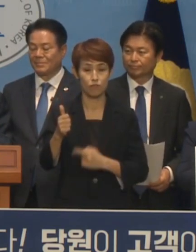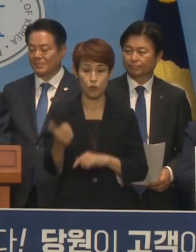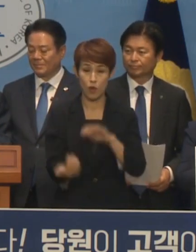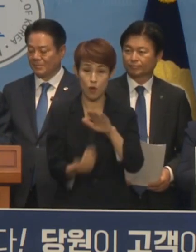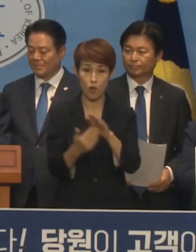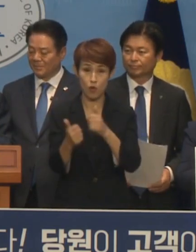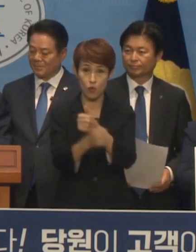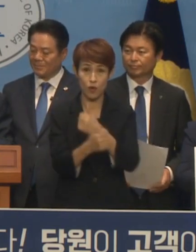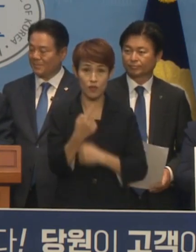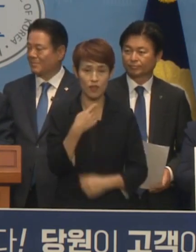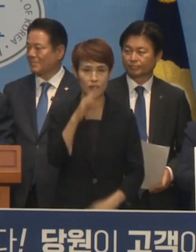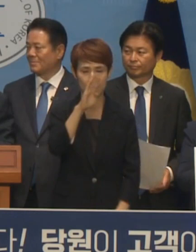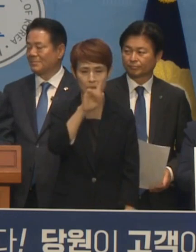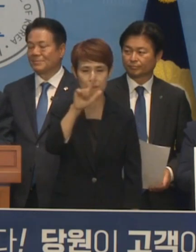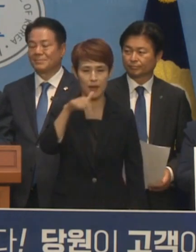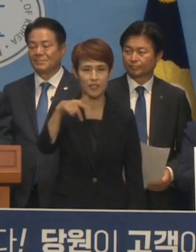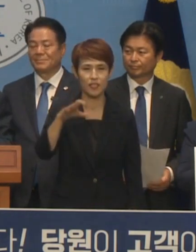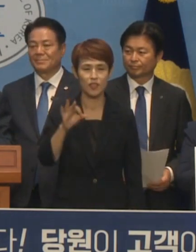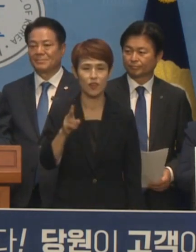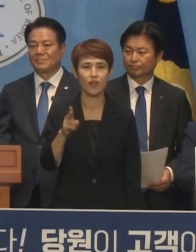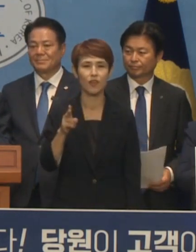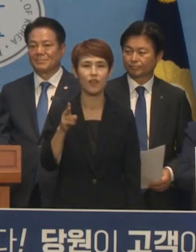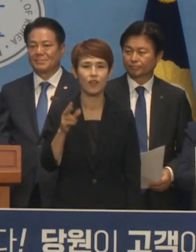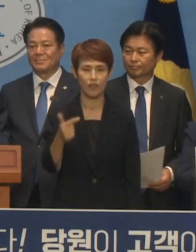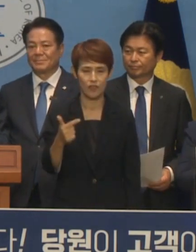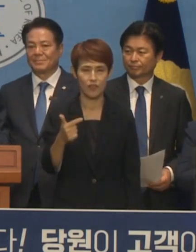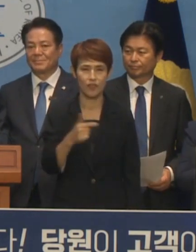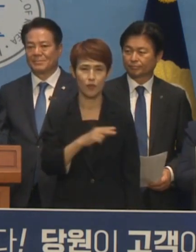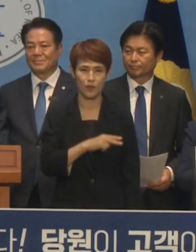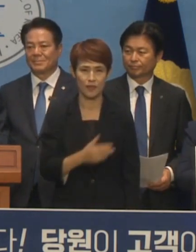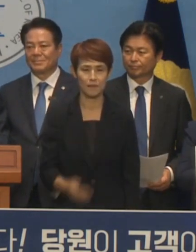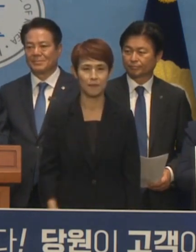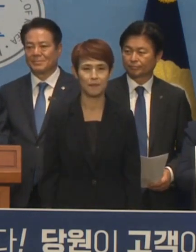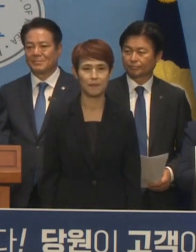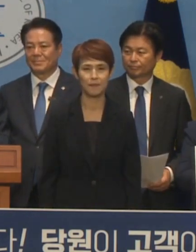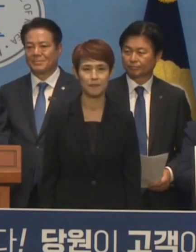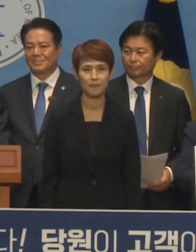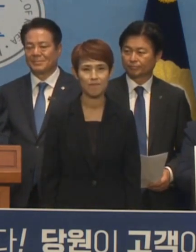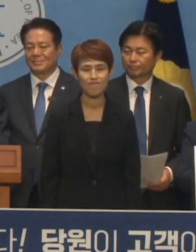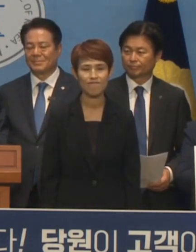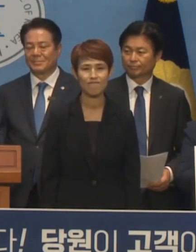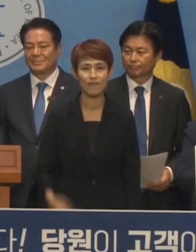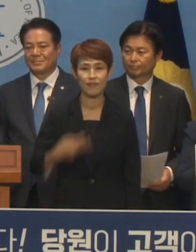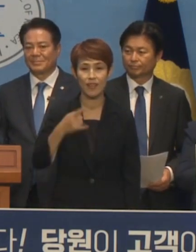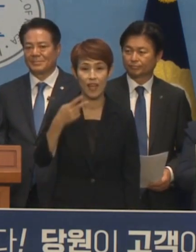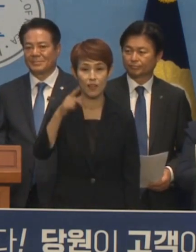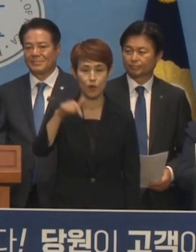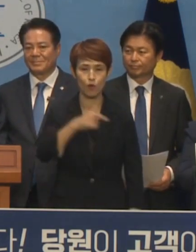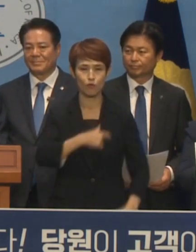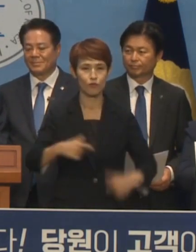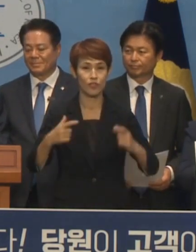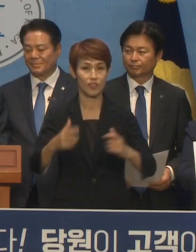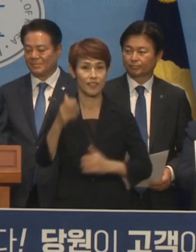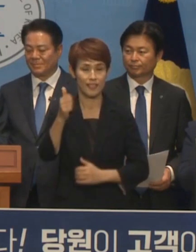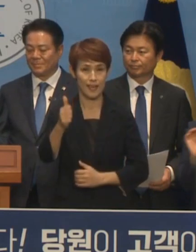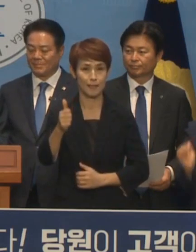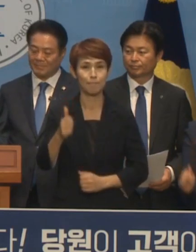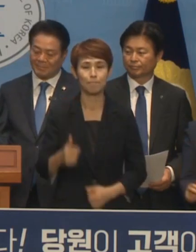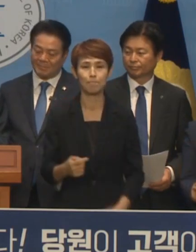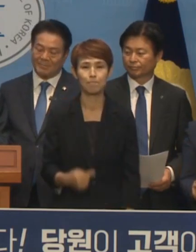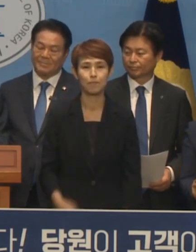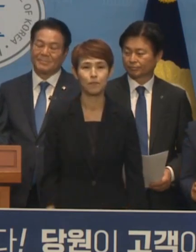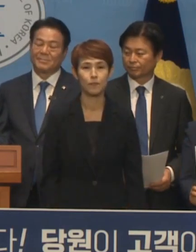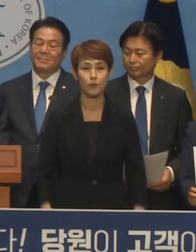하셨던 박정현 의원님, 예, 전 대덕구청장이셨습니다. 그리고 오늘 참여하신